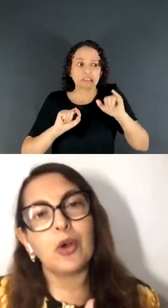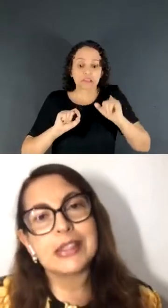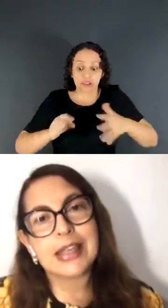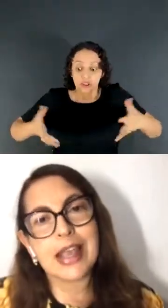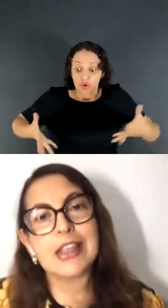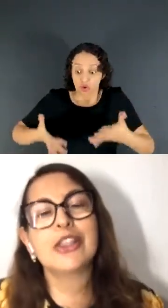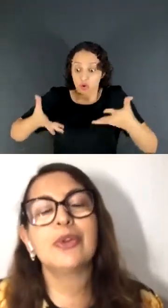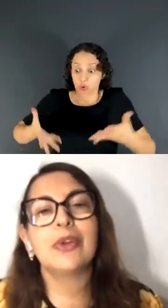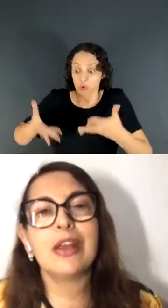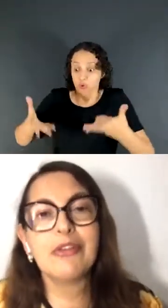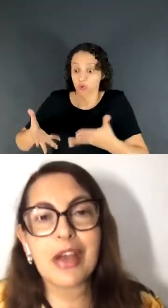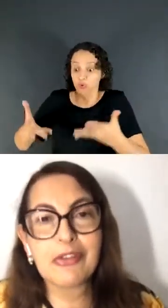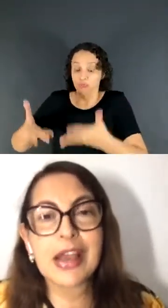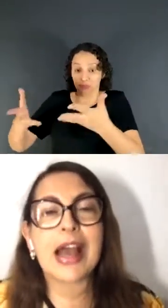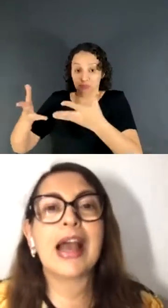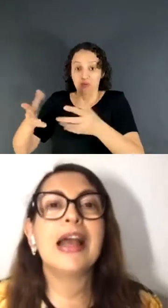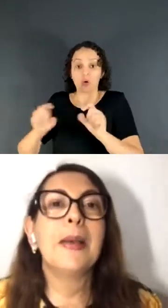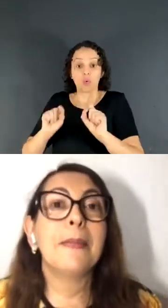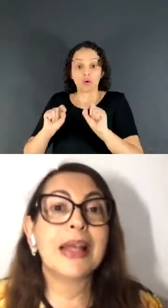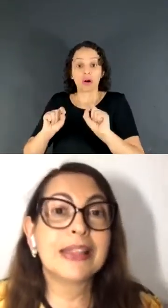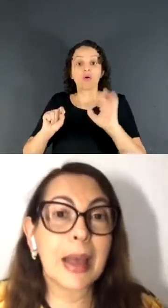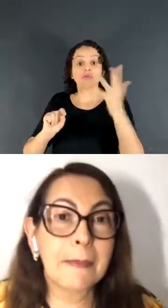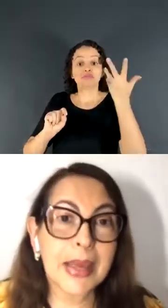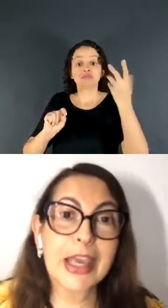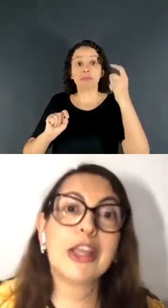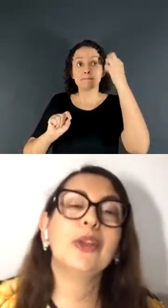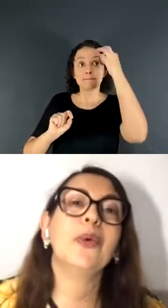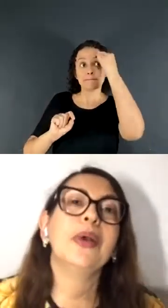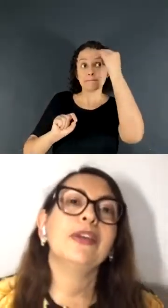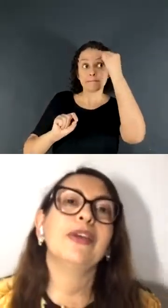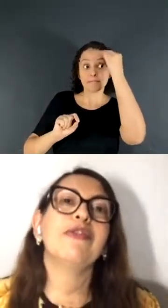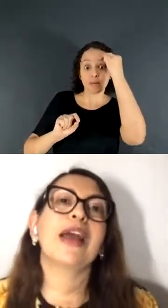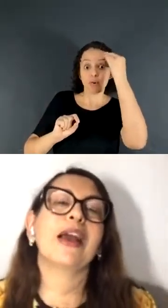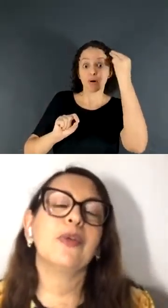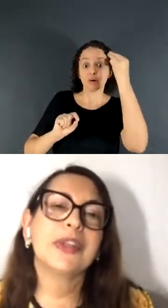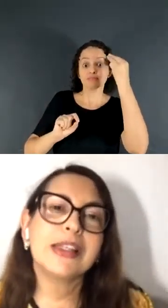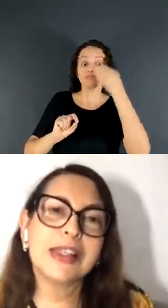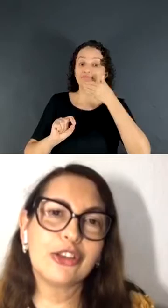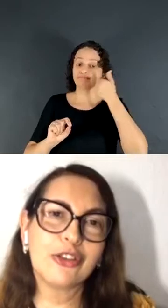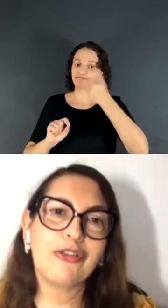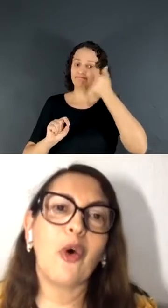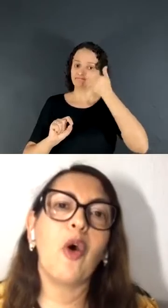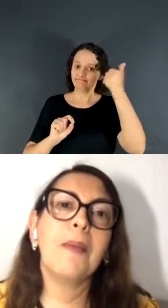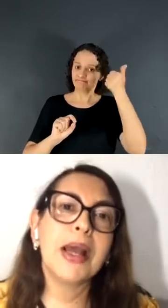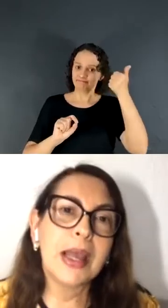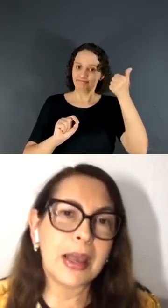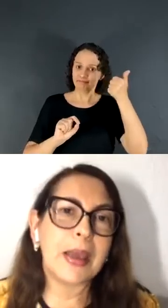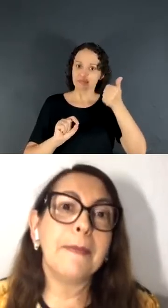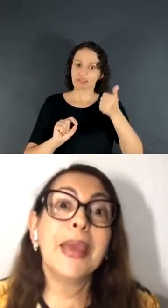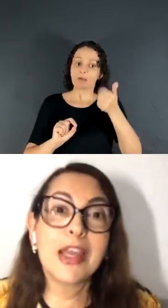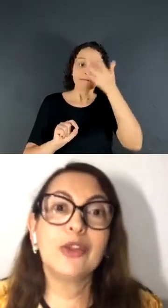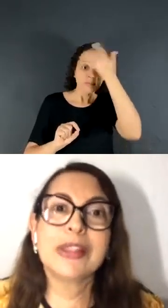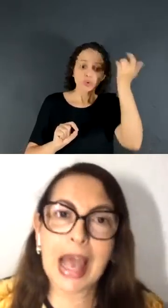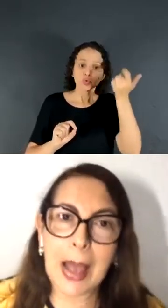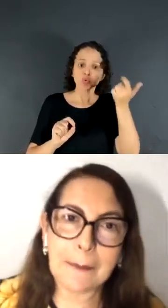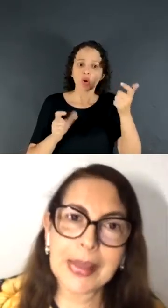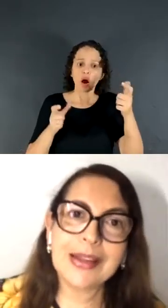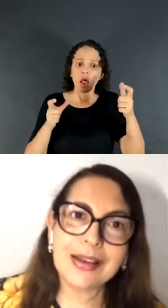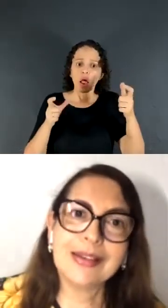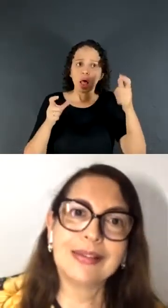o processo, né, ele vai ficar mais ameno, né, vai acontecer de forma